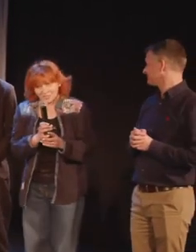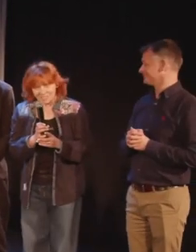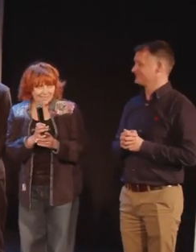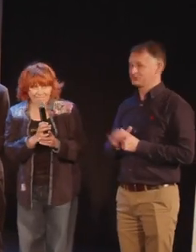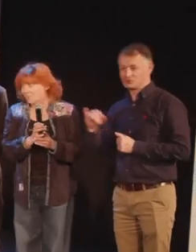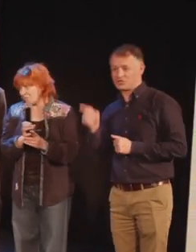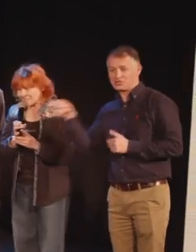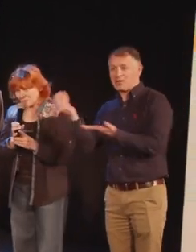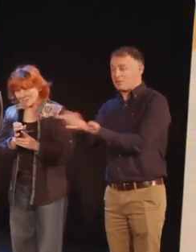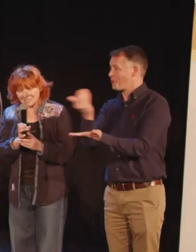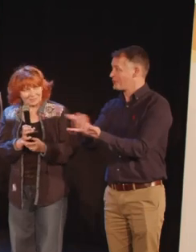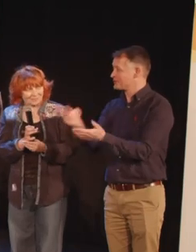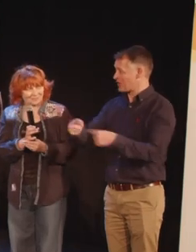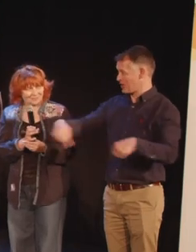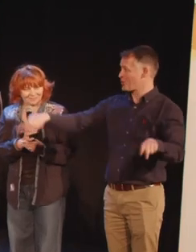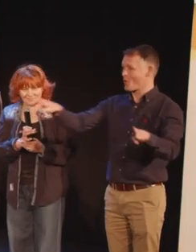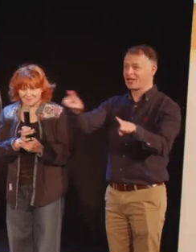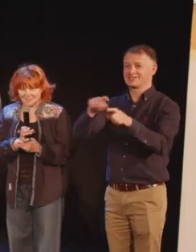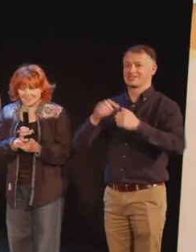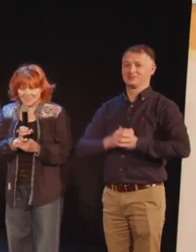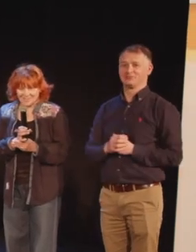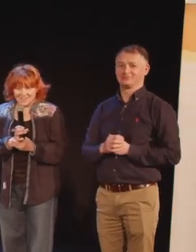și aceasta este povestea noastră,